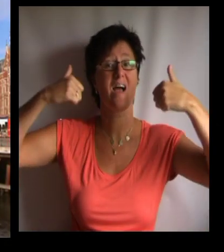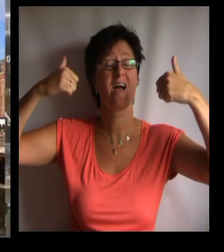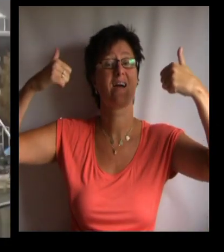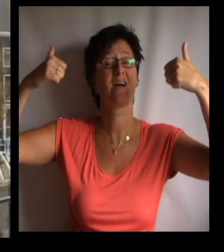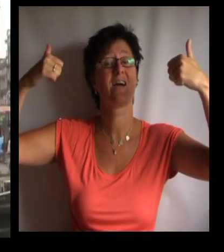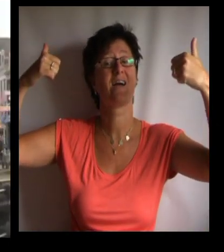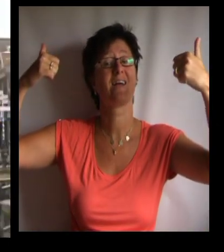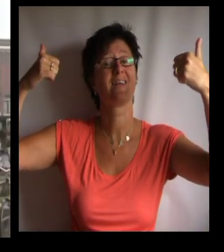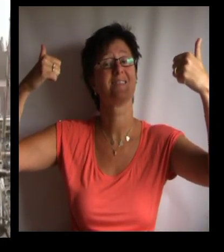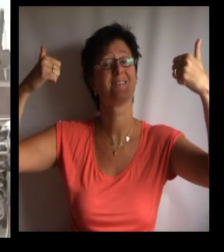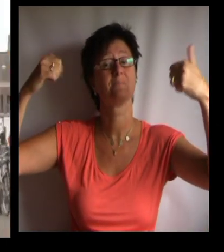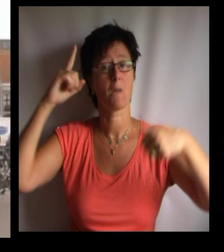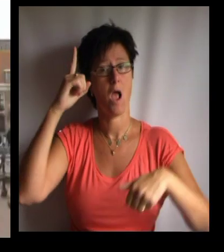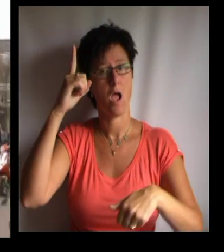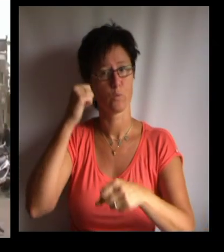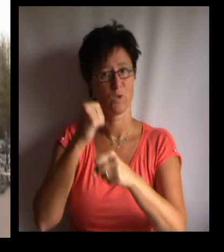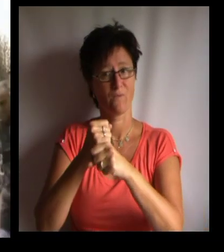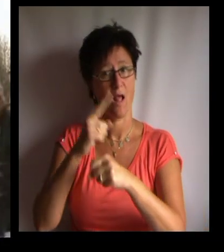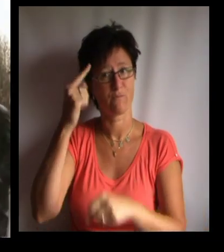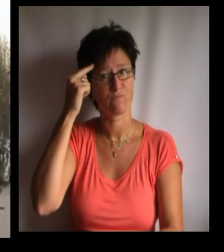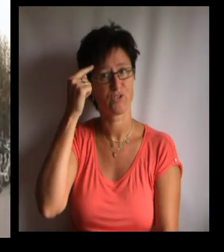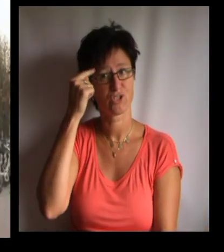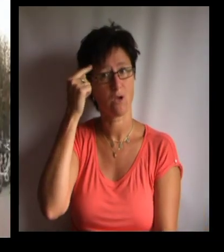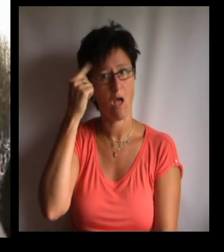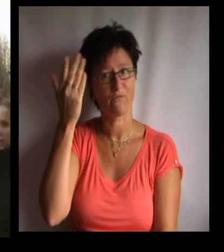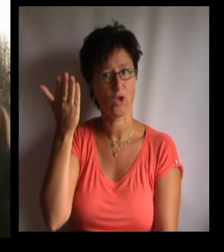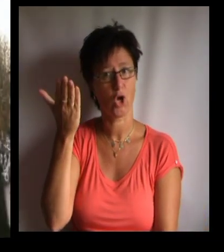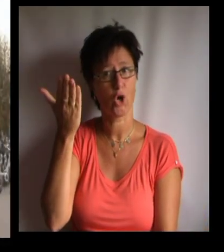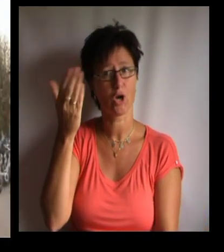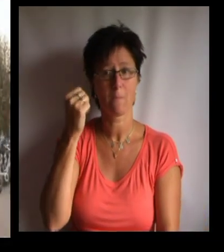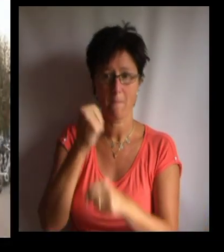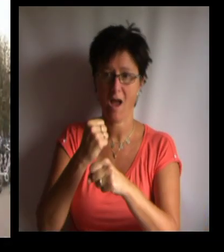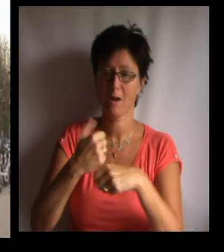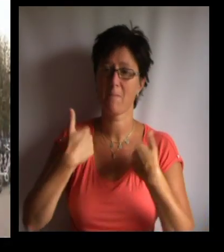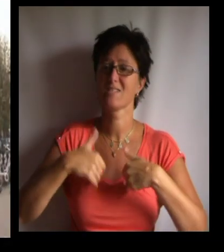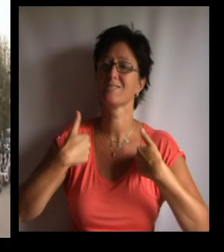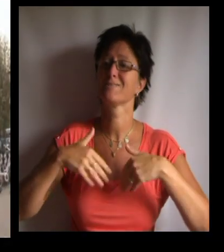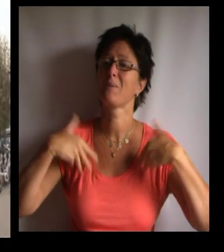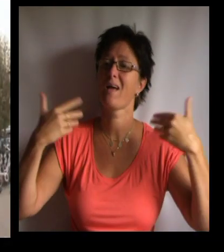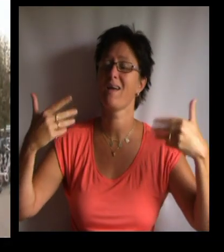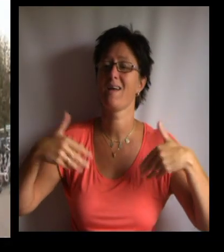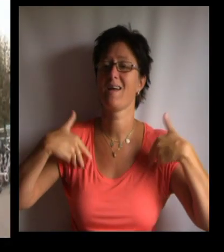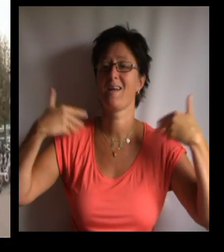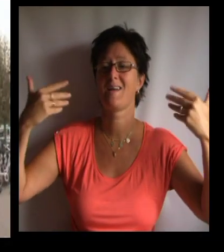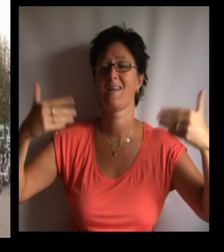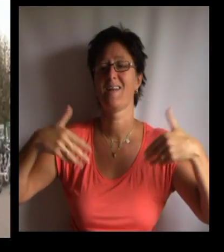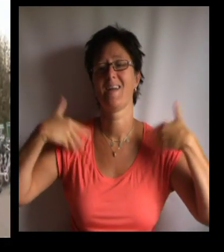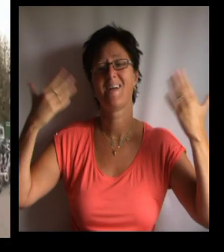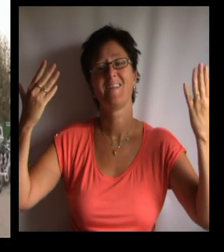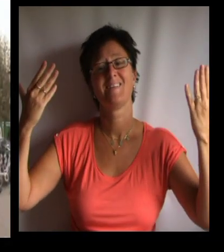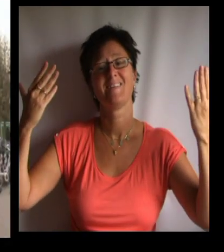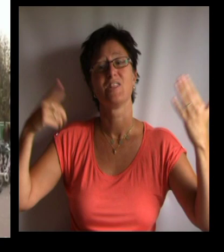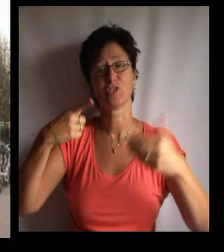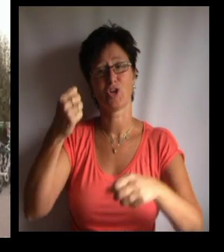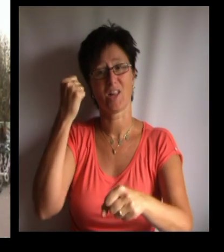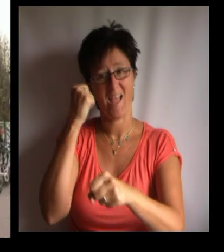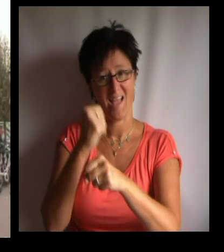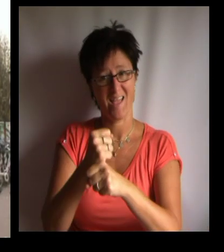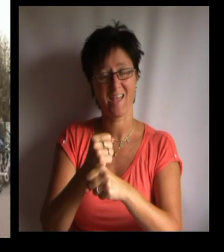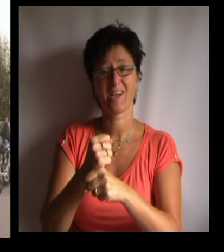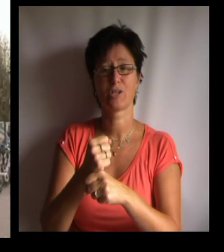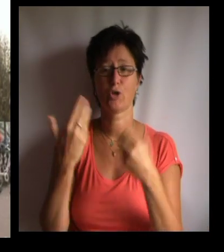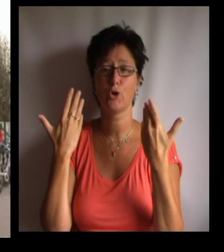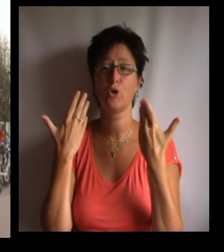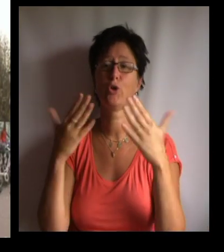bent vrij. Maar doe het wel verstandig, maak de mensen blij, dan